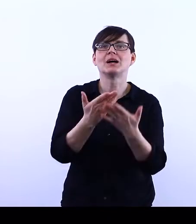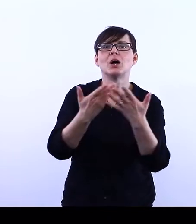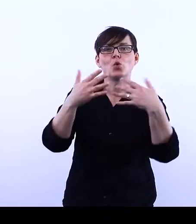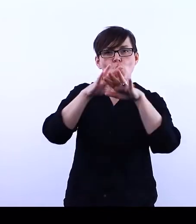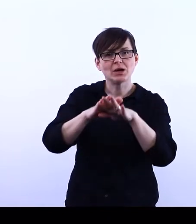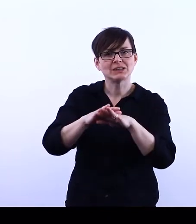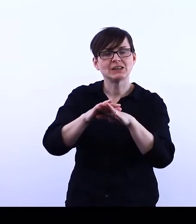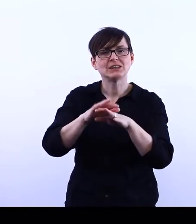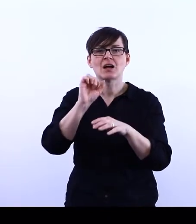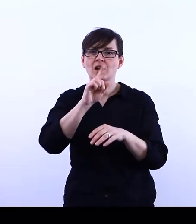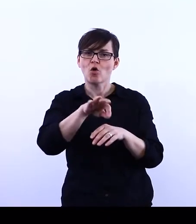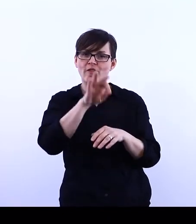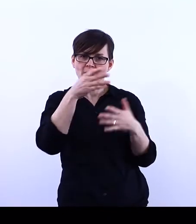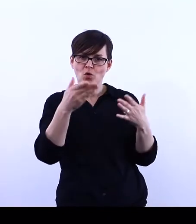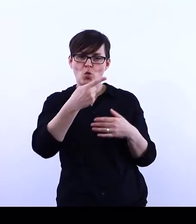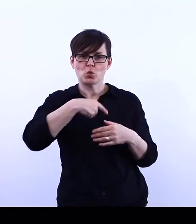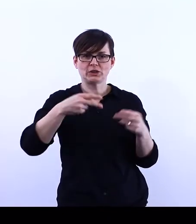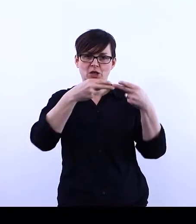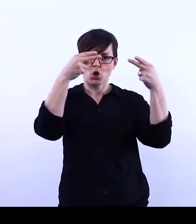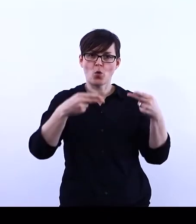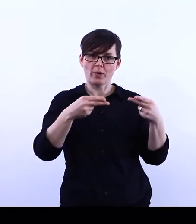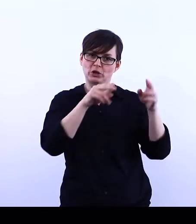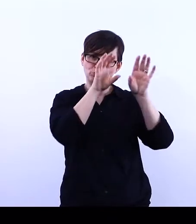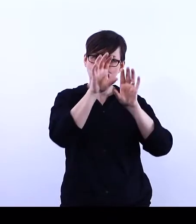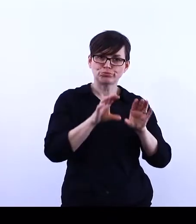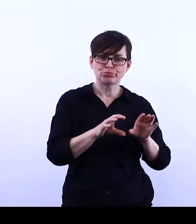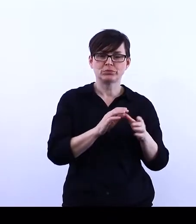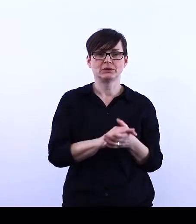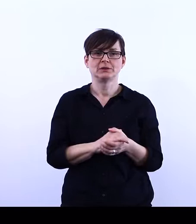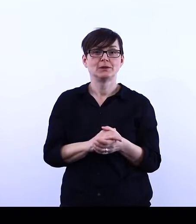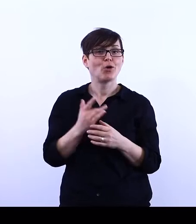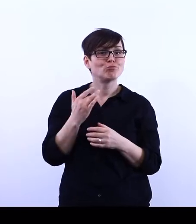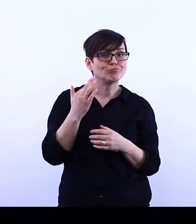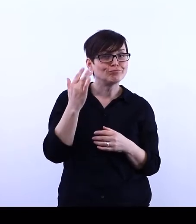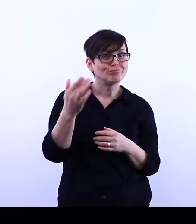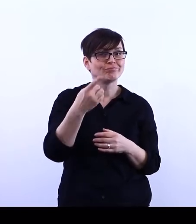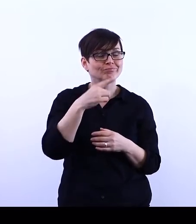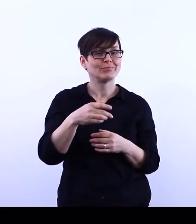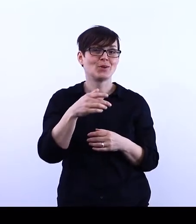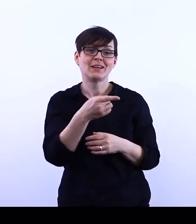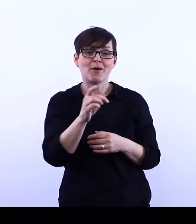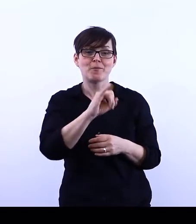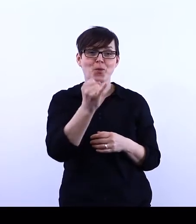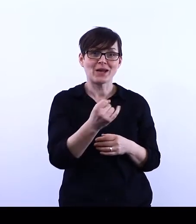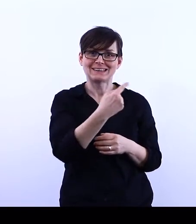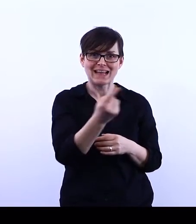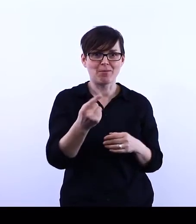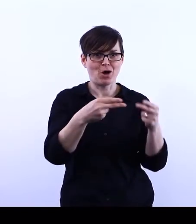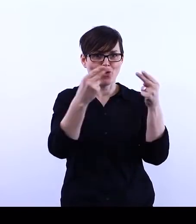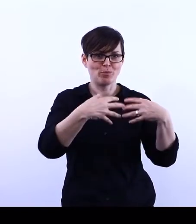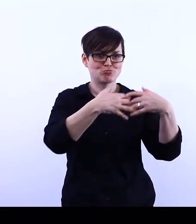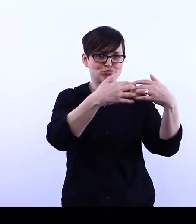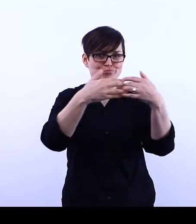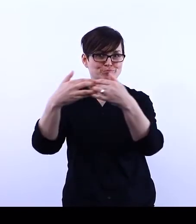unserer Webseite, beziehungsweise entstehen jetzt auch nach und nach sehr, sehr schöne Projektwebseiten. Das heißt, wer da Interesse hat, gerne